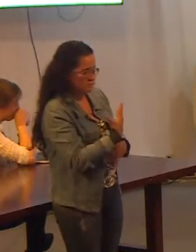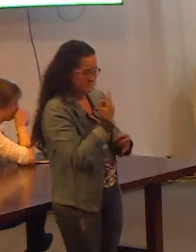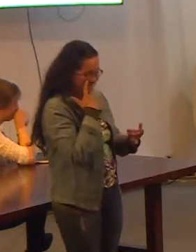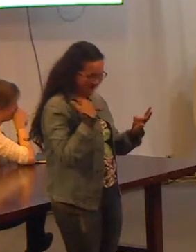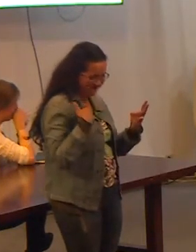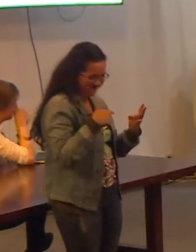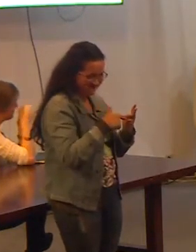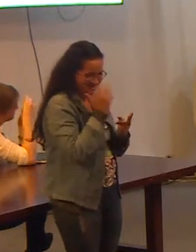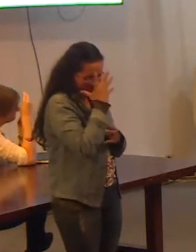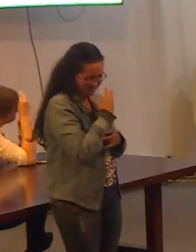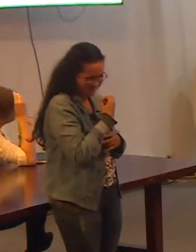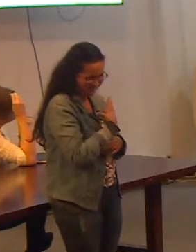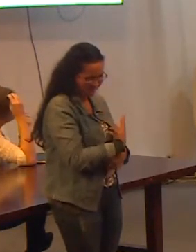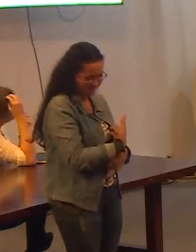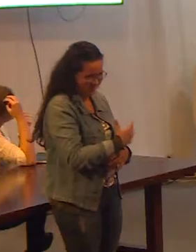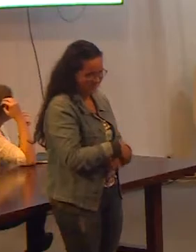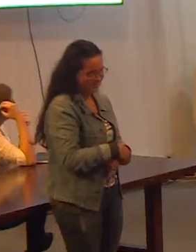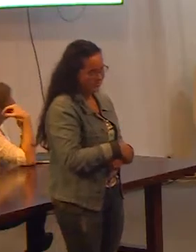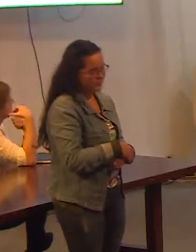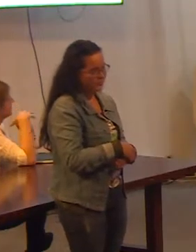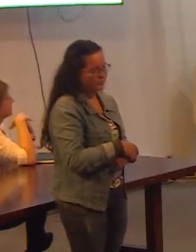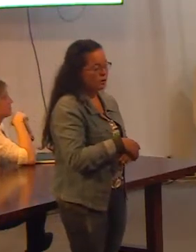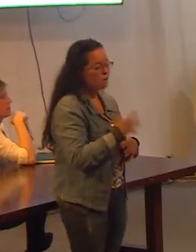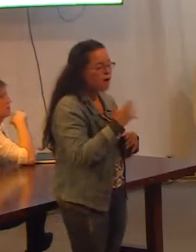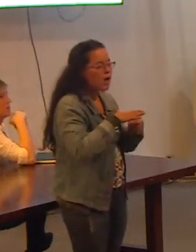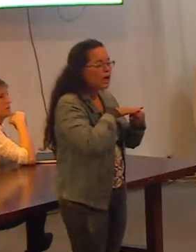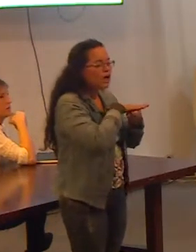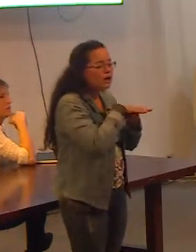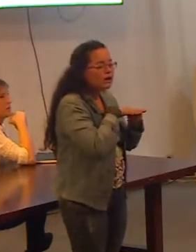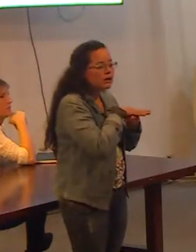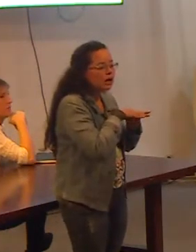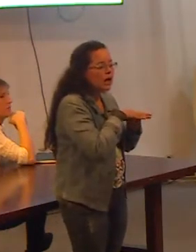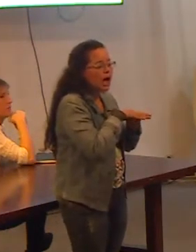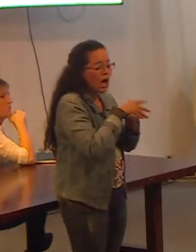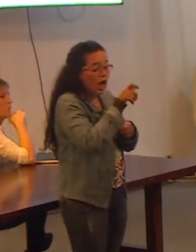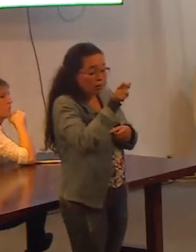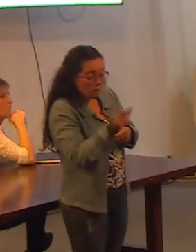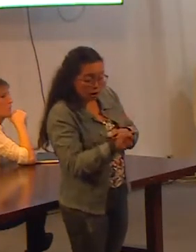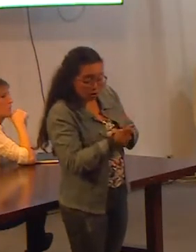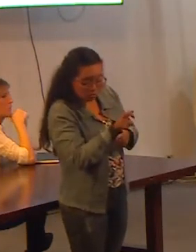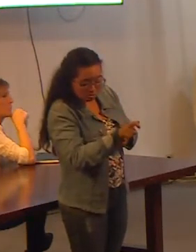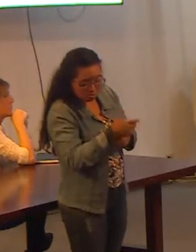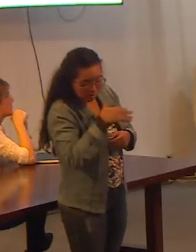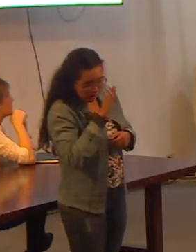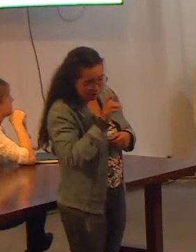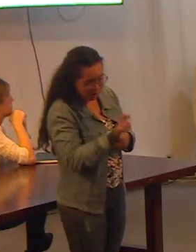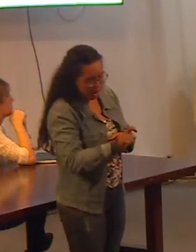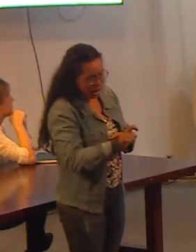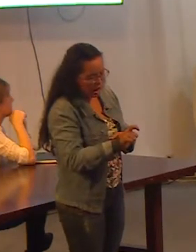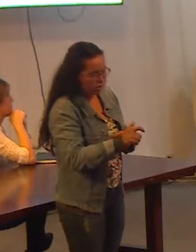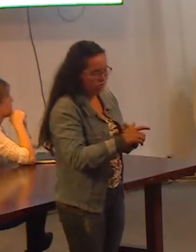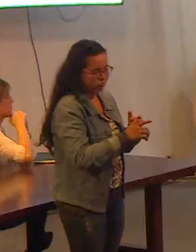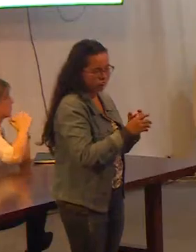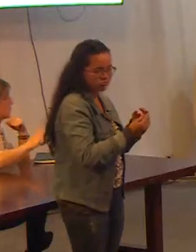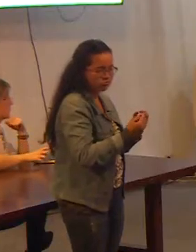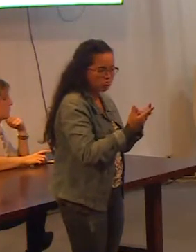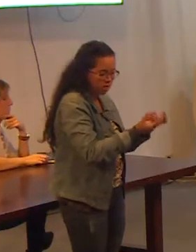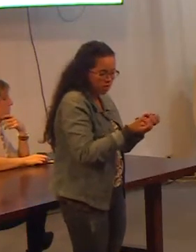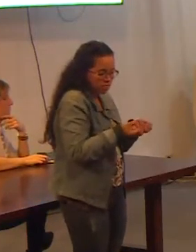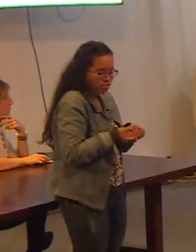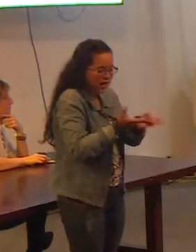y siempre lo veían como esos momentos en los cuales el sujeto ejecuta y sigue